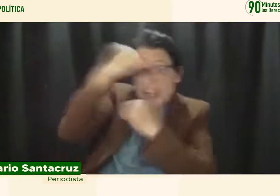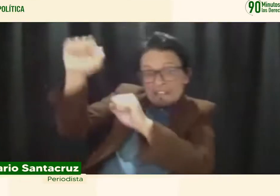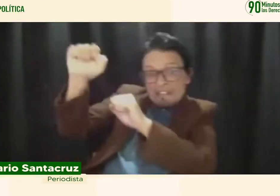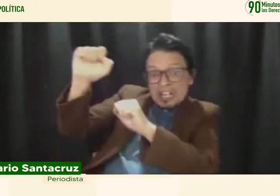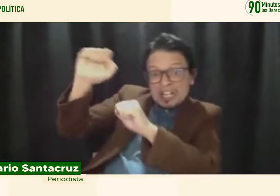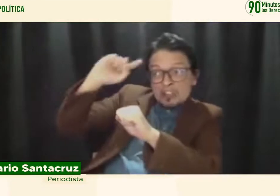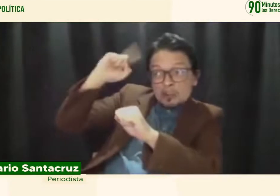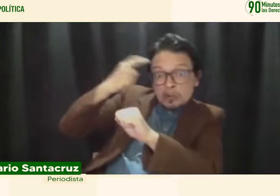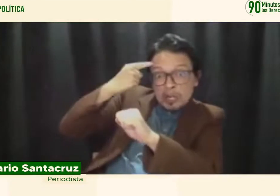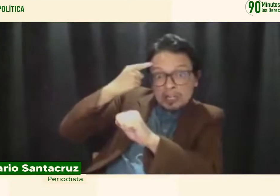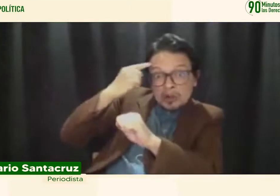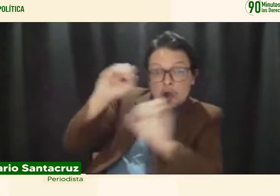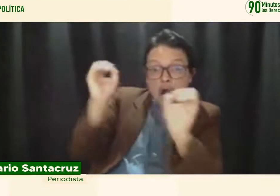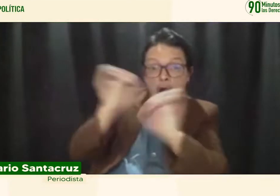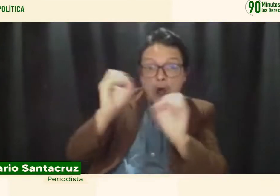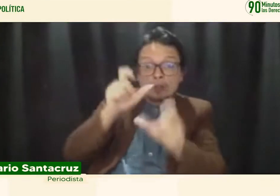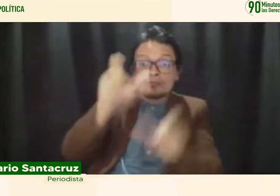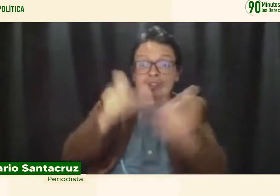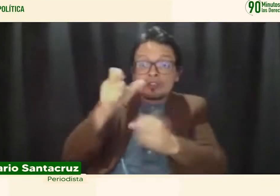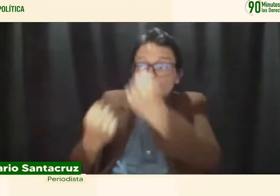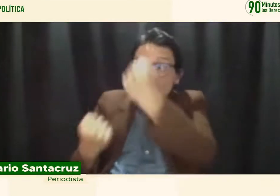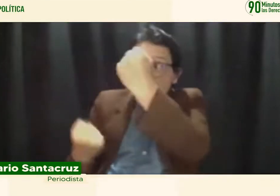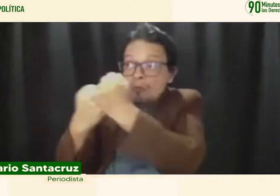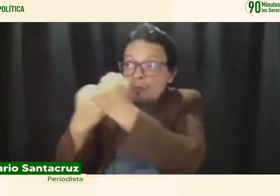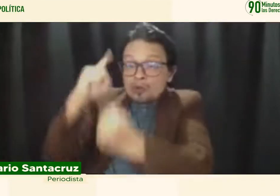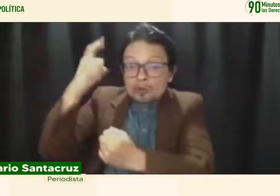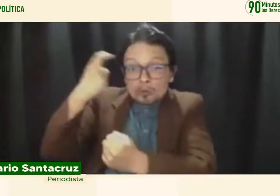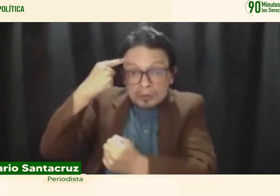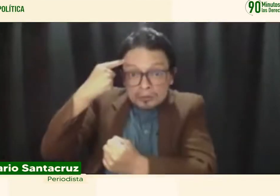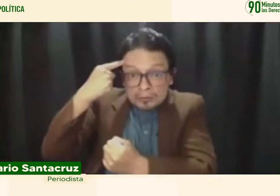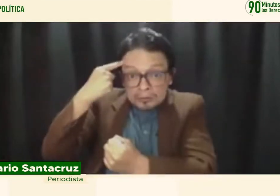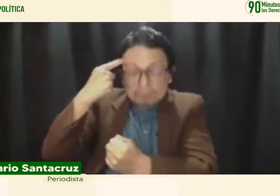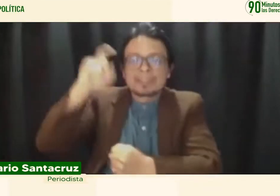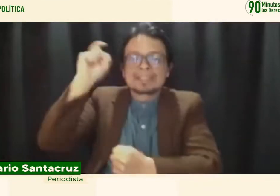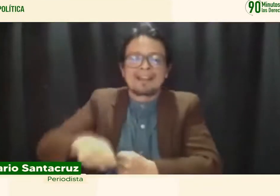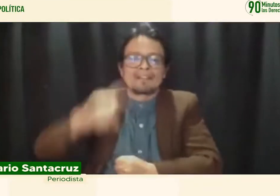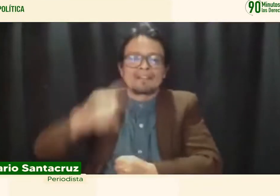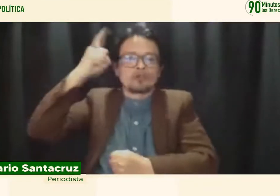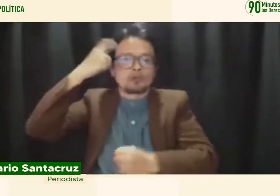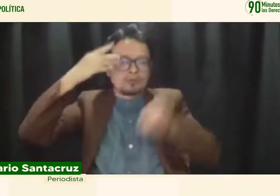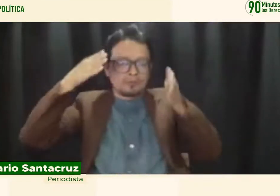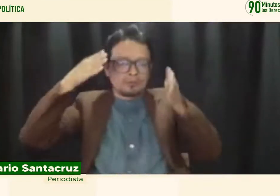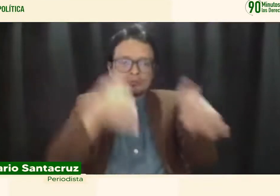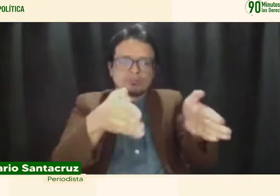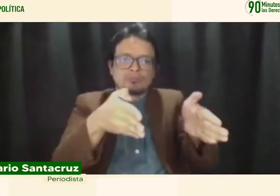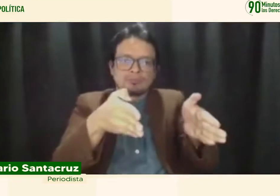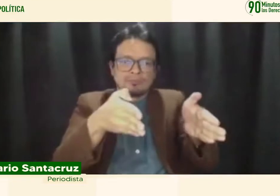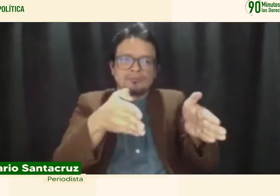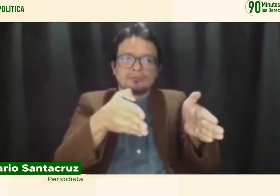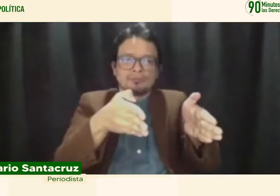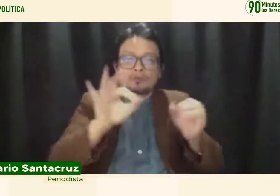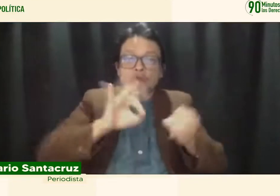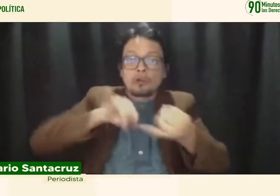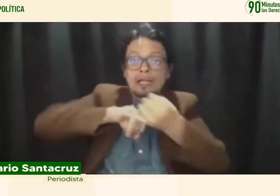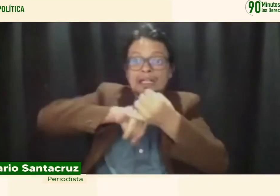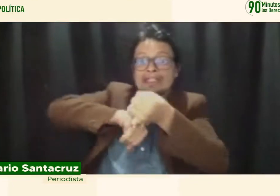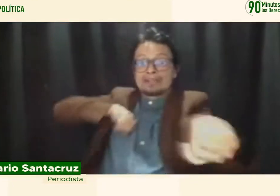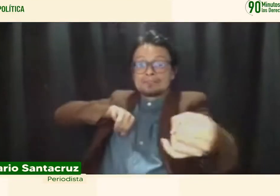aéreo de excederá y si hay personas u organizaciones que apoyan o están en contra del gobierno sin importar esto